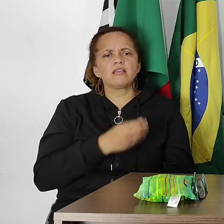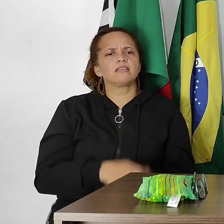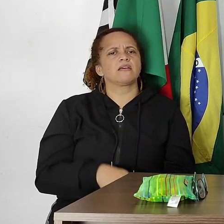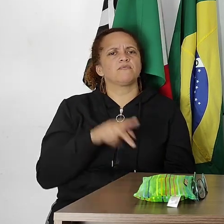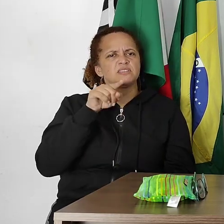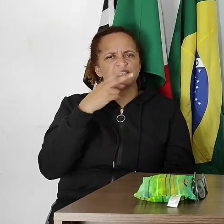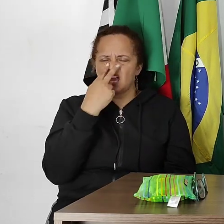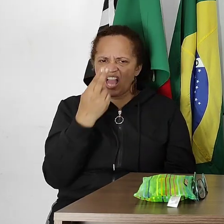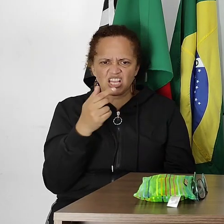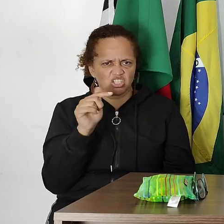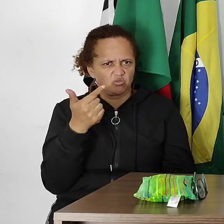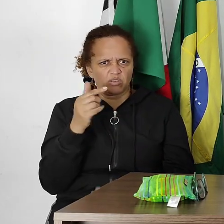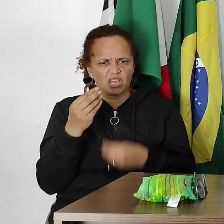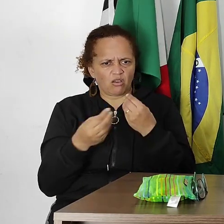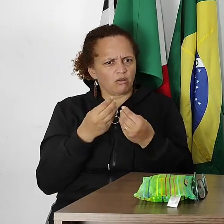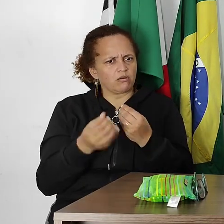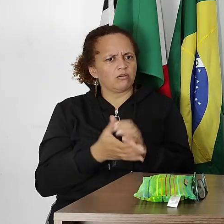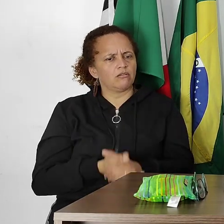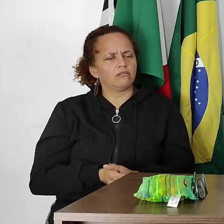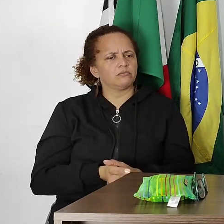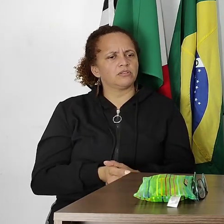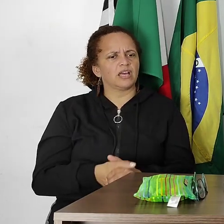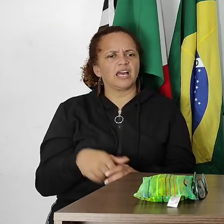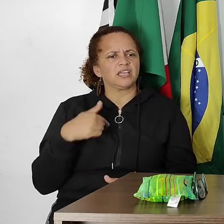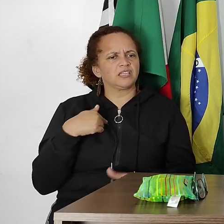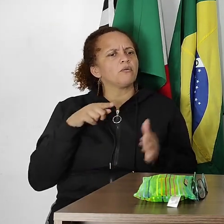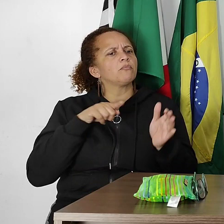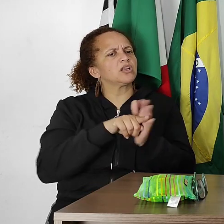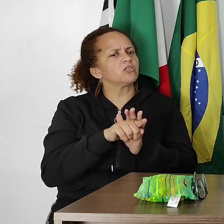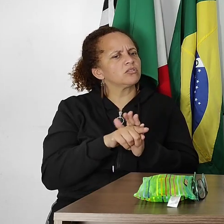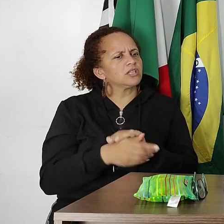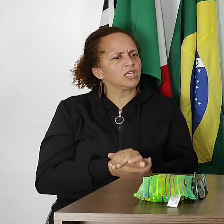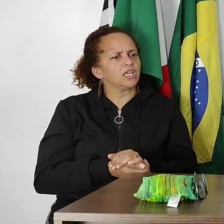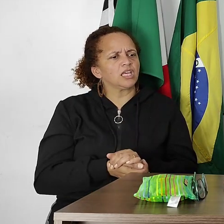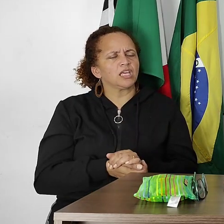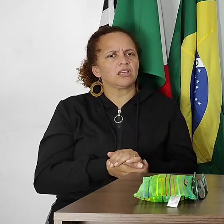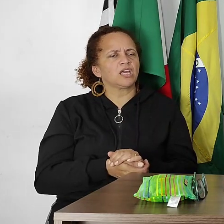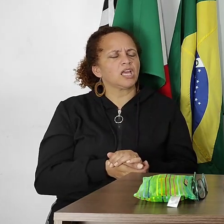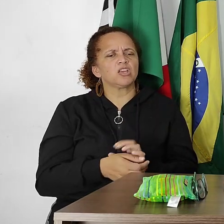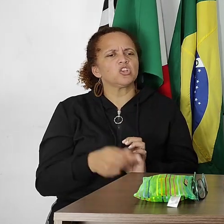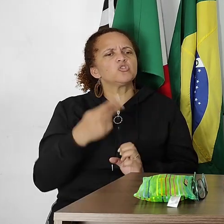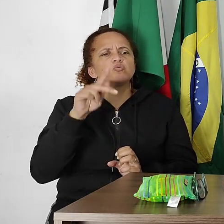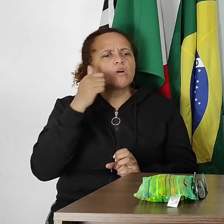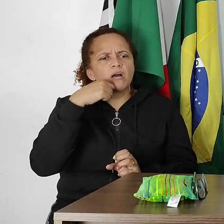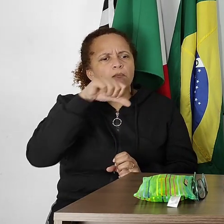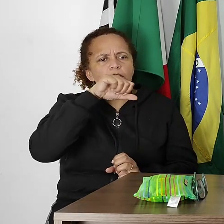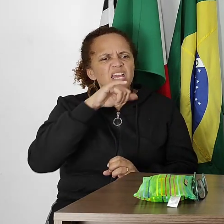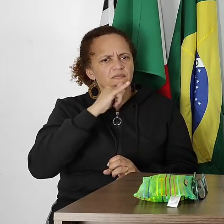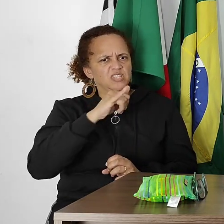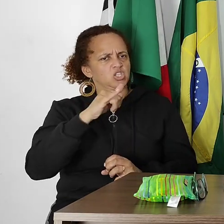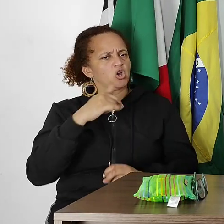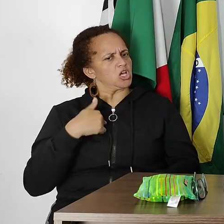E falando, parece que eu falei assim, Natália, sua mãe contou, né, para esse pastor